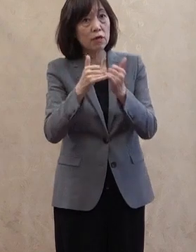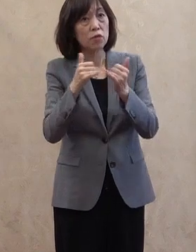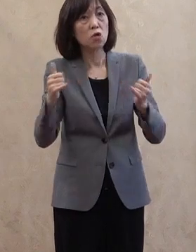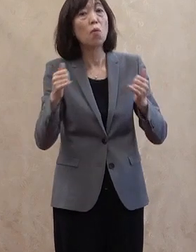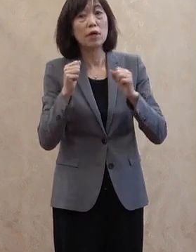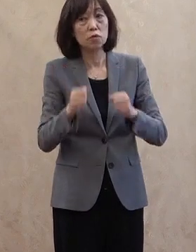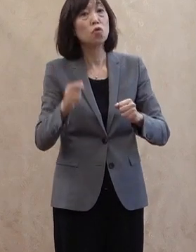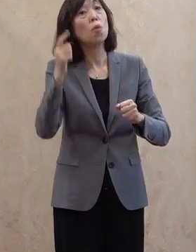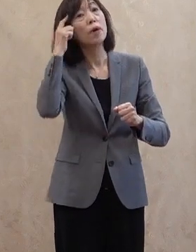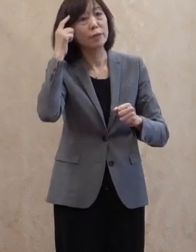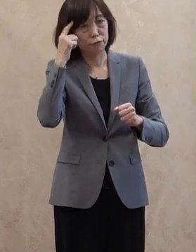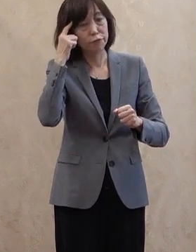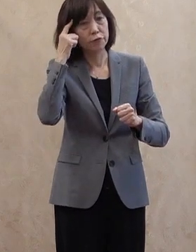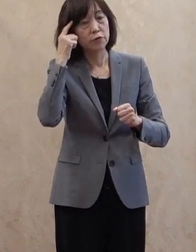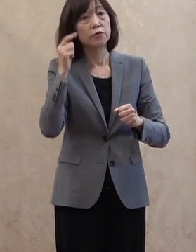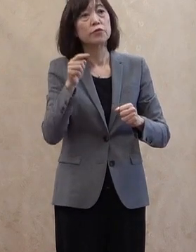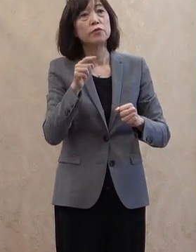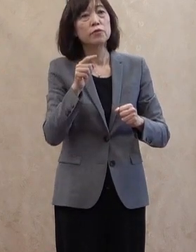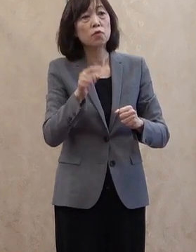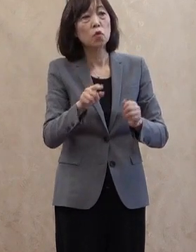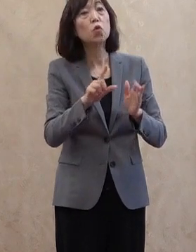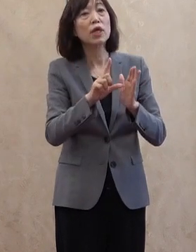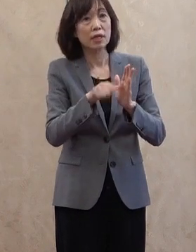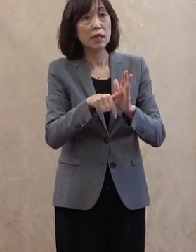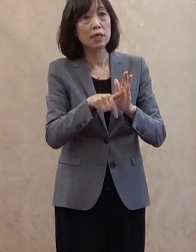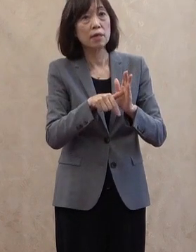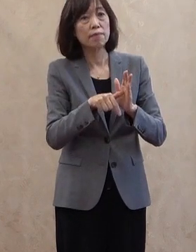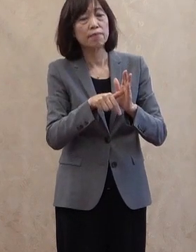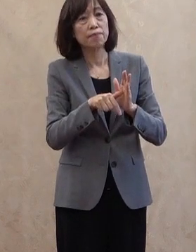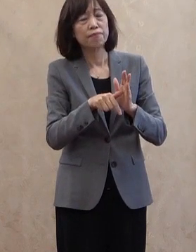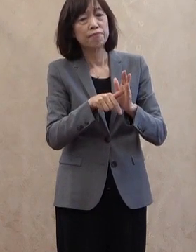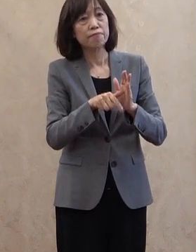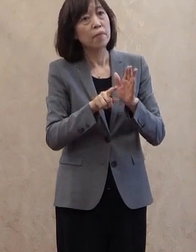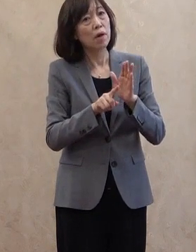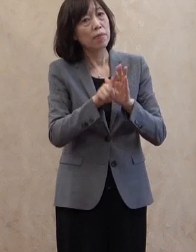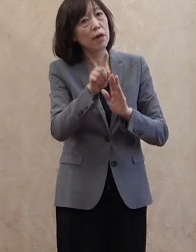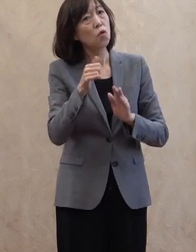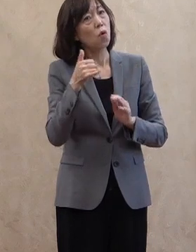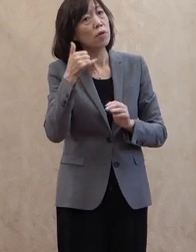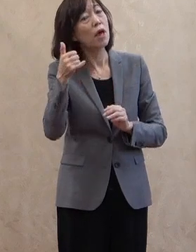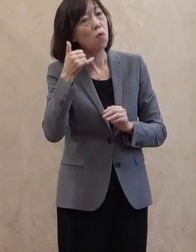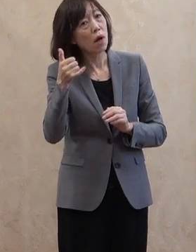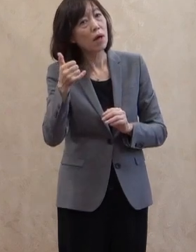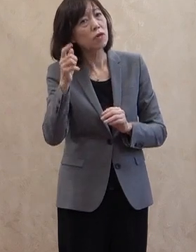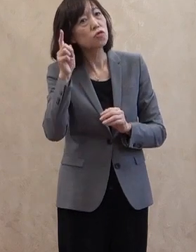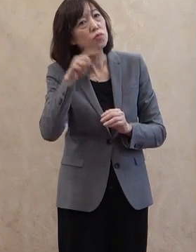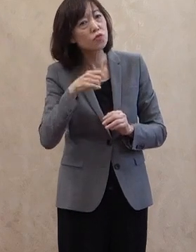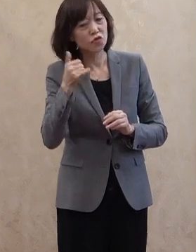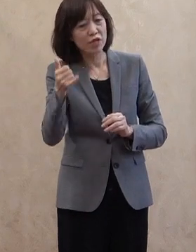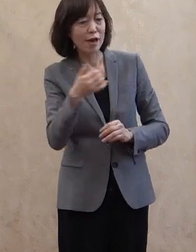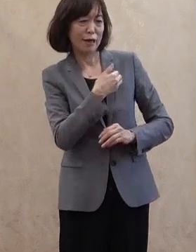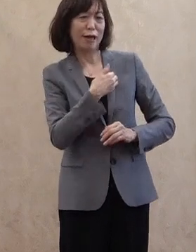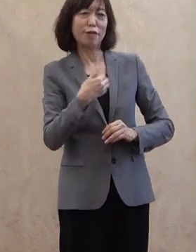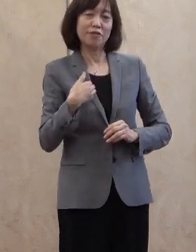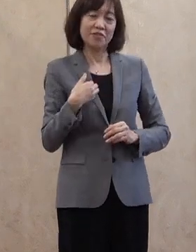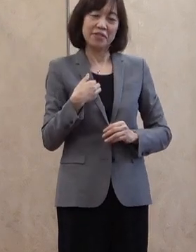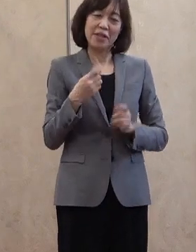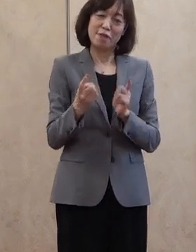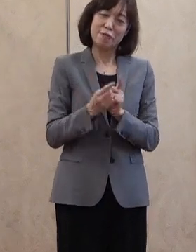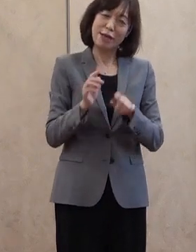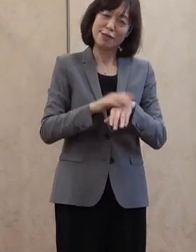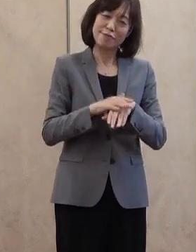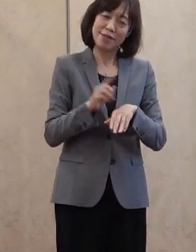ね。なんかこうちょっと対策されないのればいいかなと、ちょっと老婆心ですけど。